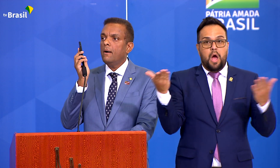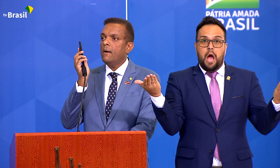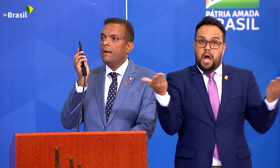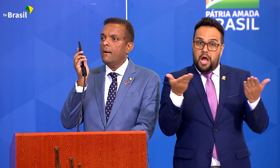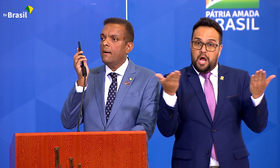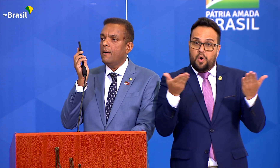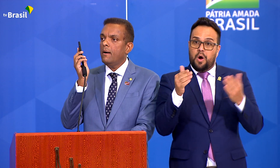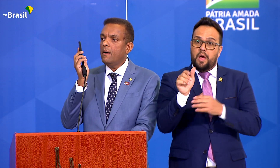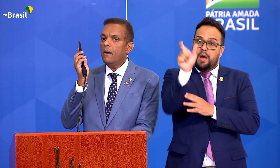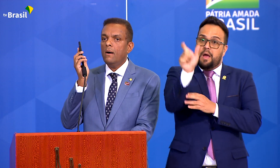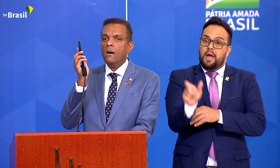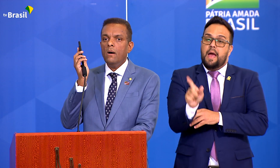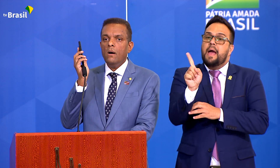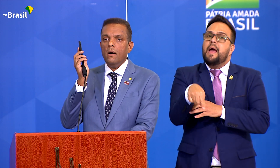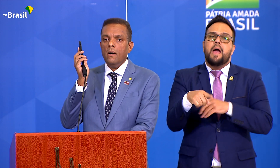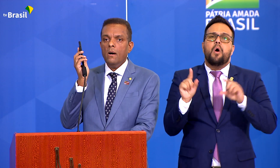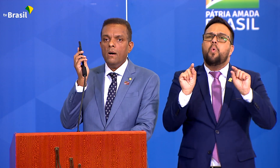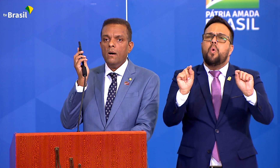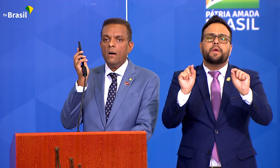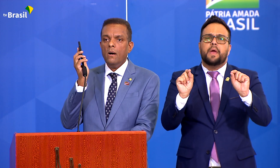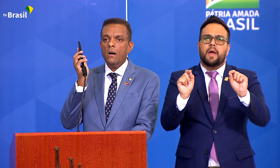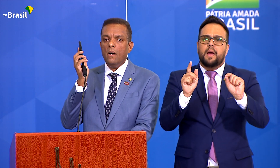o momento